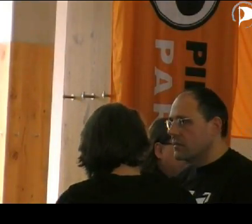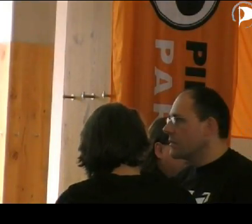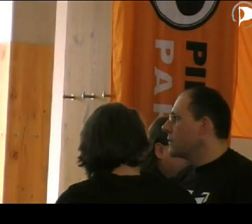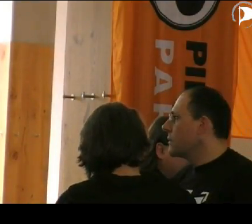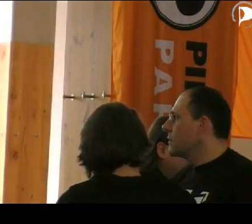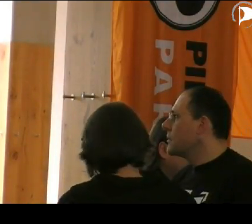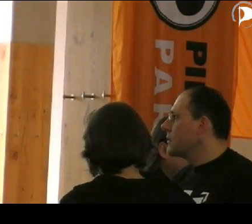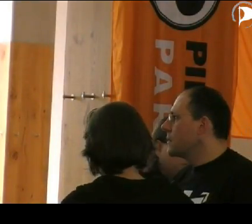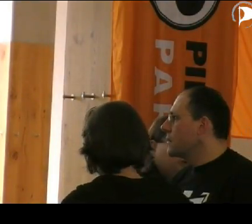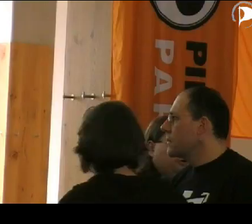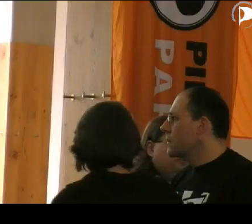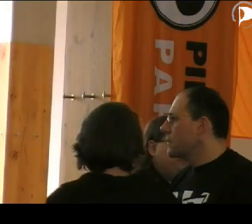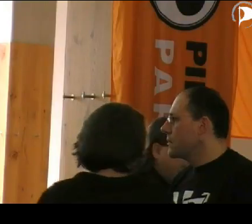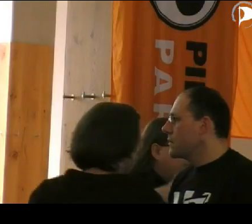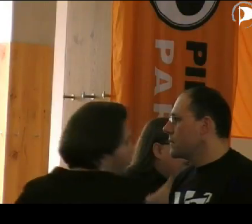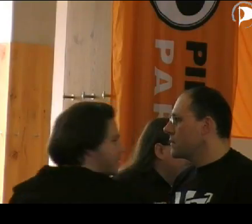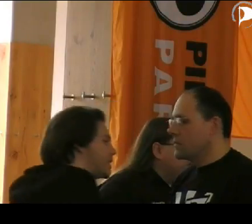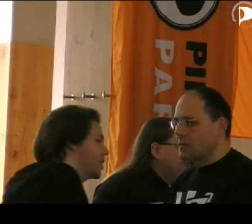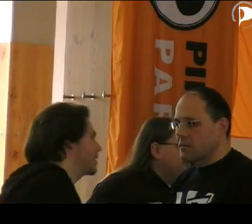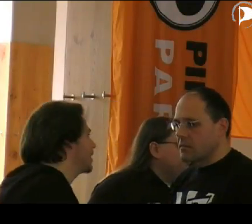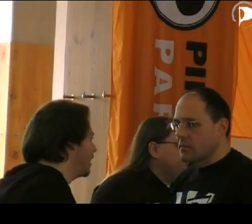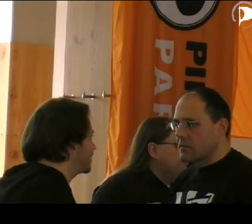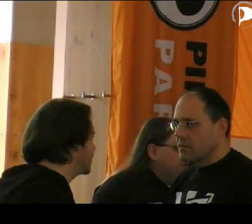ist ja noch nicht